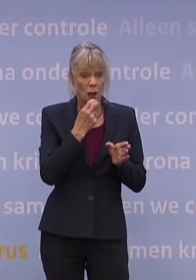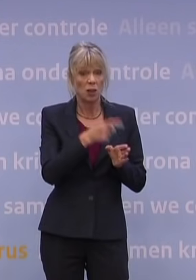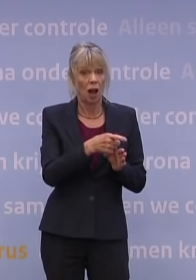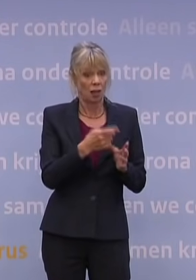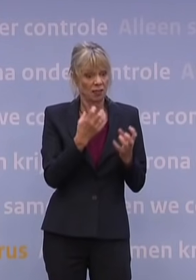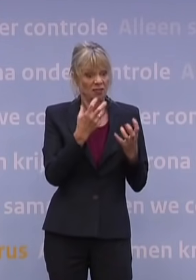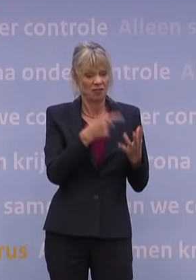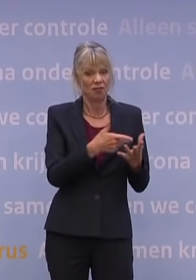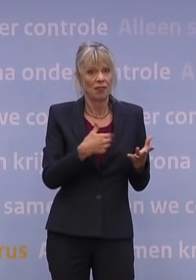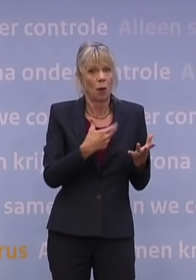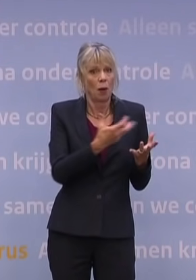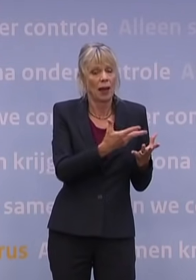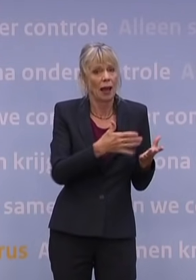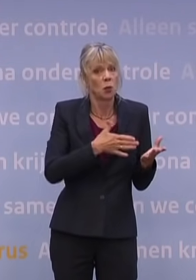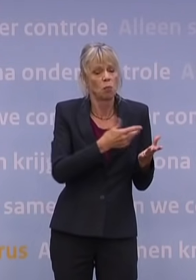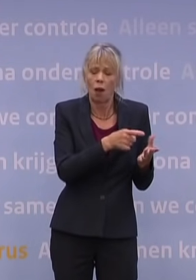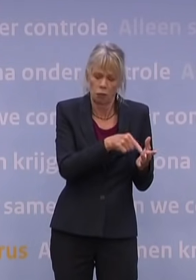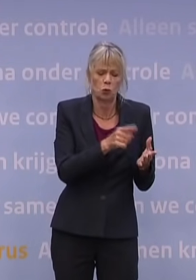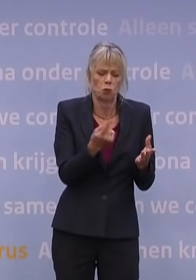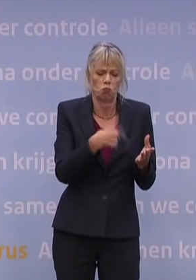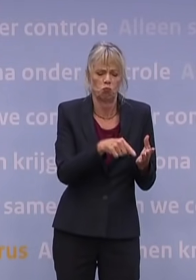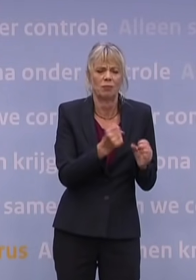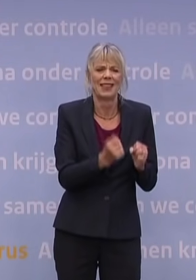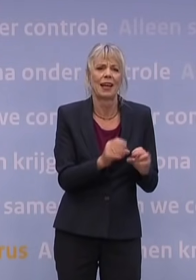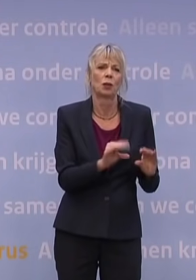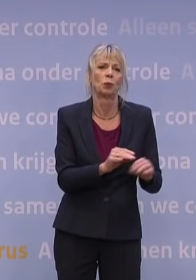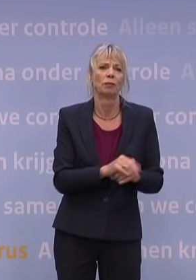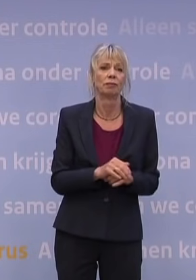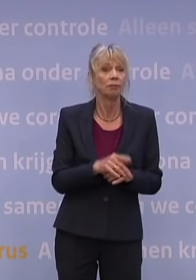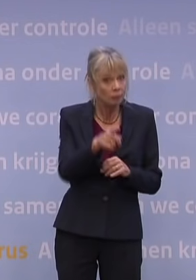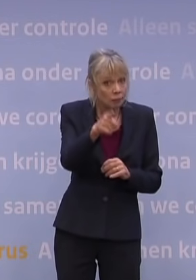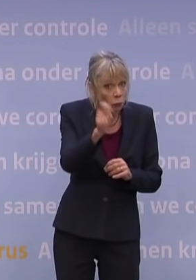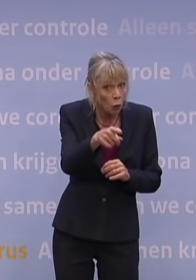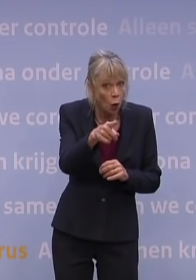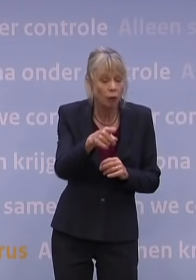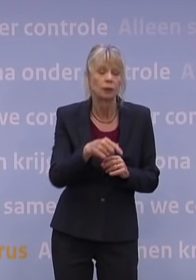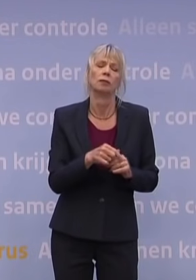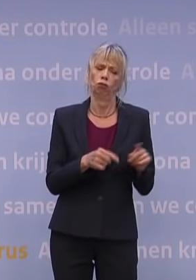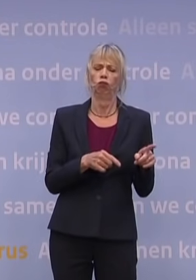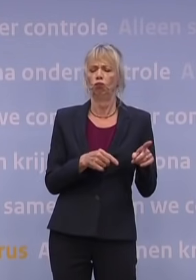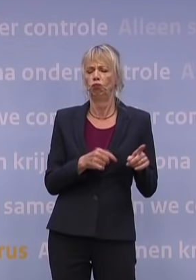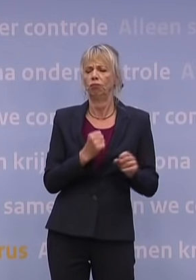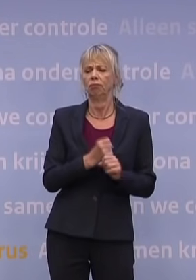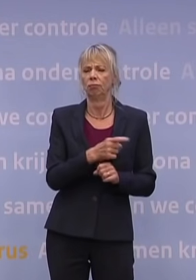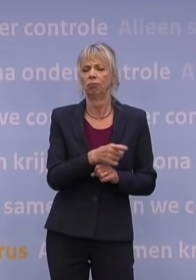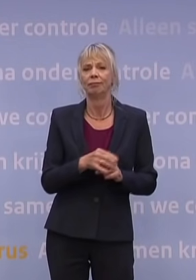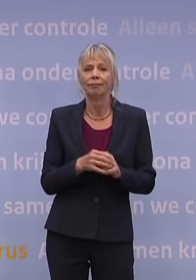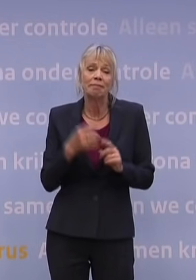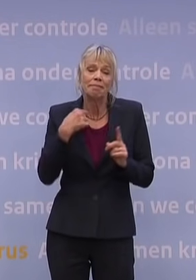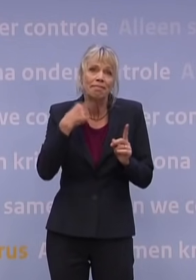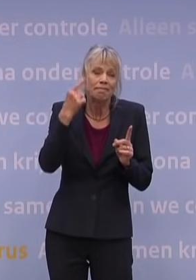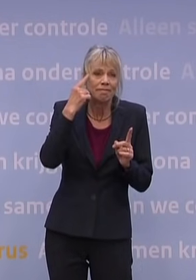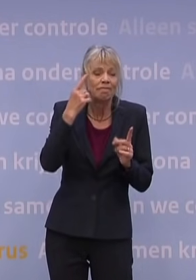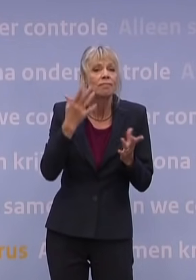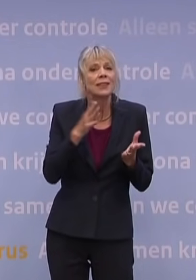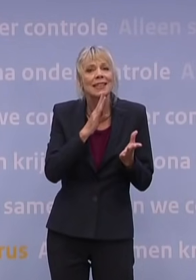bureau te krijgen. Dus ik denk dat zij dat echt zullen gaan doen. Dat zal lukken. Ja, dat zal echt wel lukken. En stel dat om welke reden dan ook, hè, die